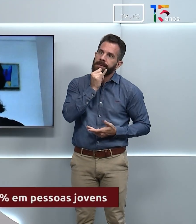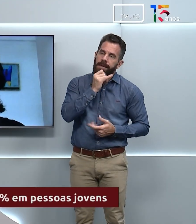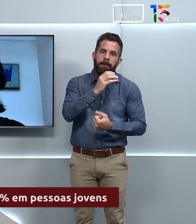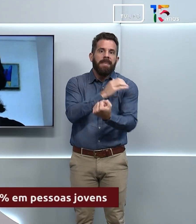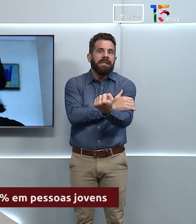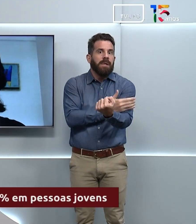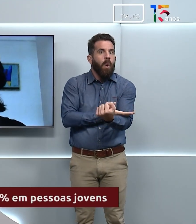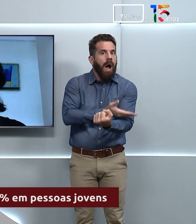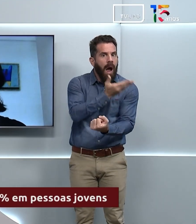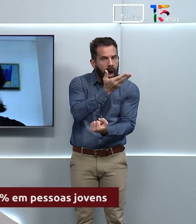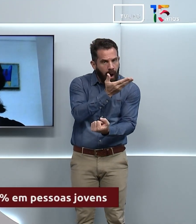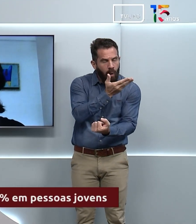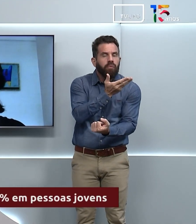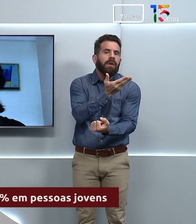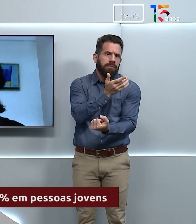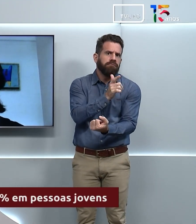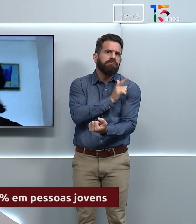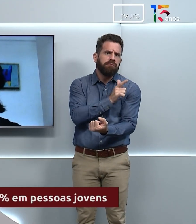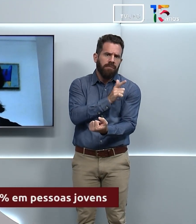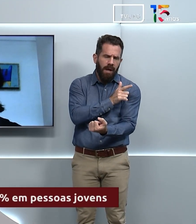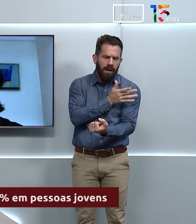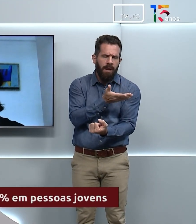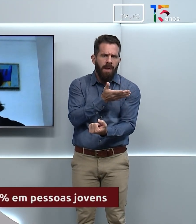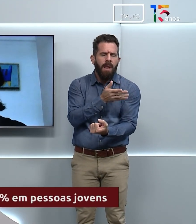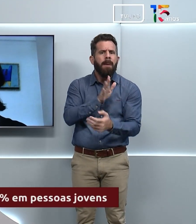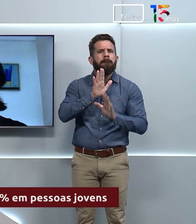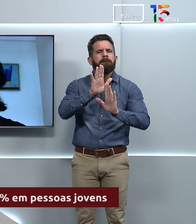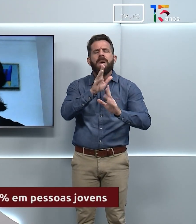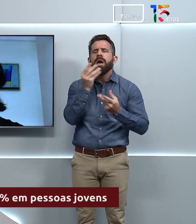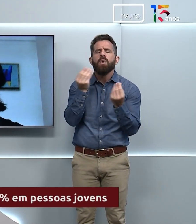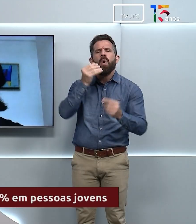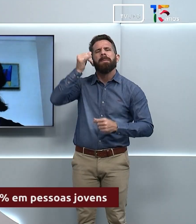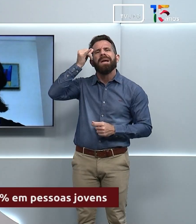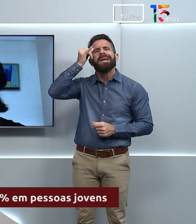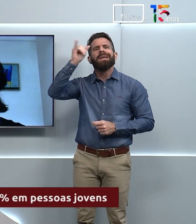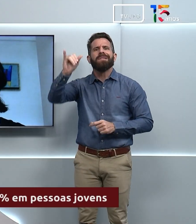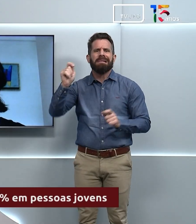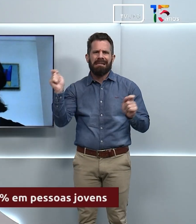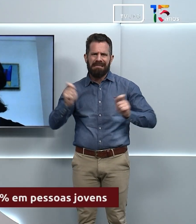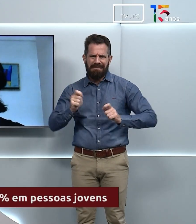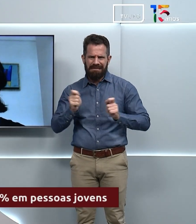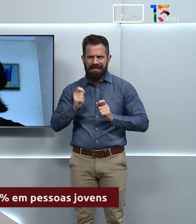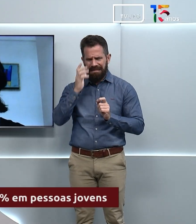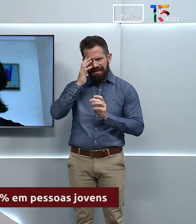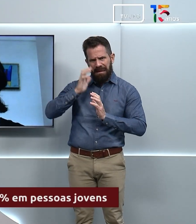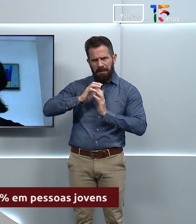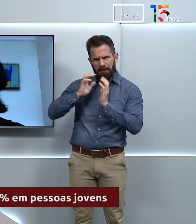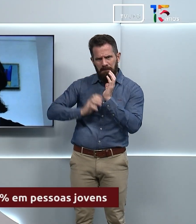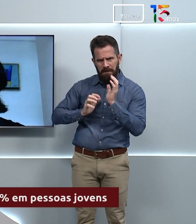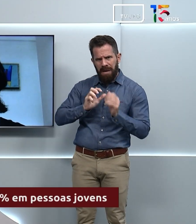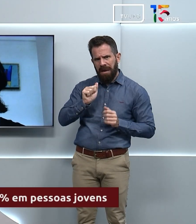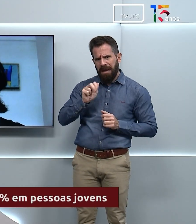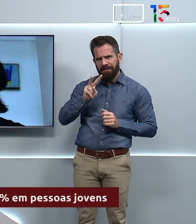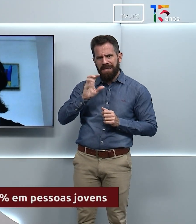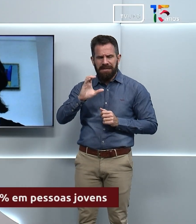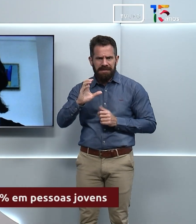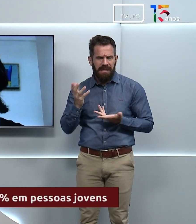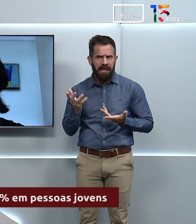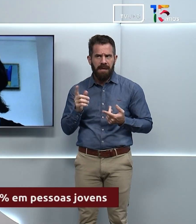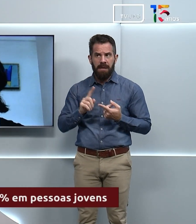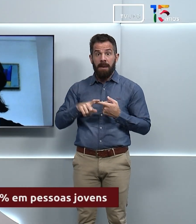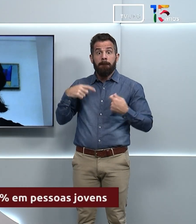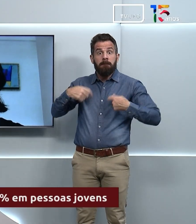pressão alta. Então, o que a gente deve fazer para tentar evitar ser vítima desse tipo de condição? É melhorar a nossa